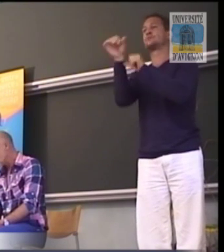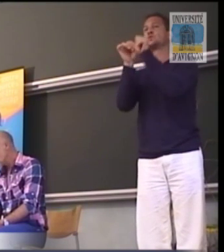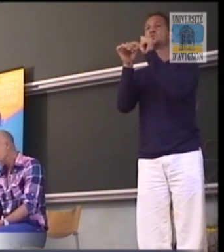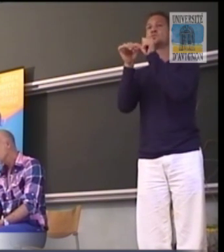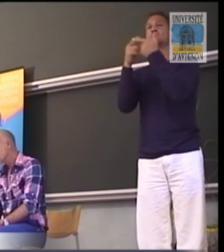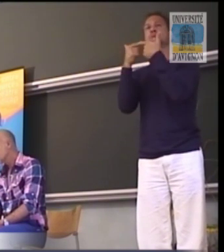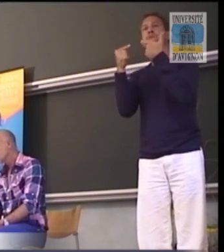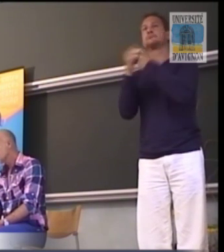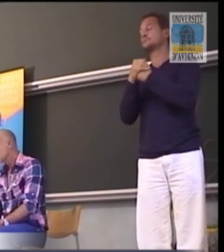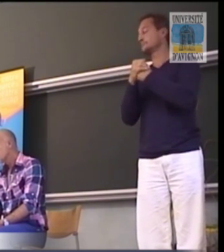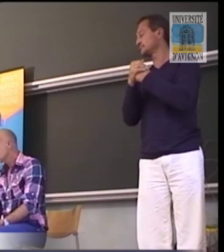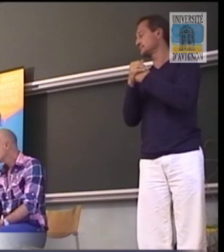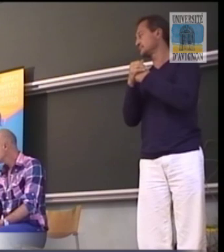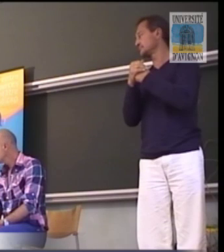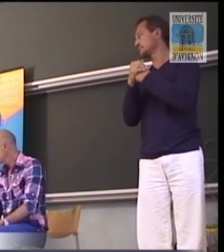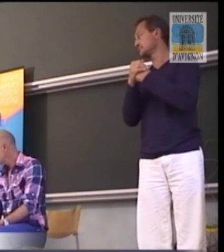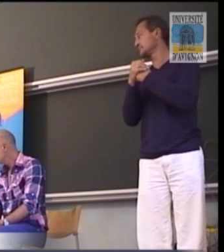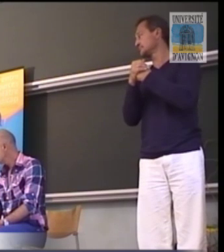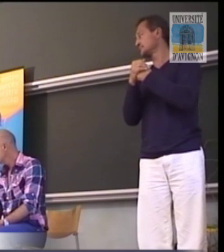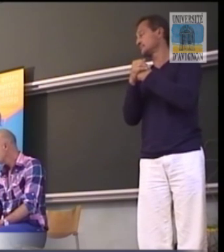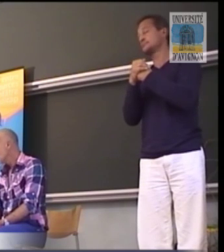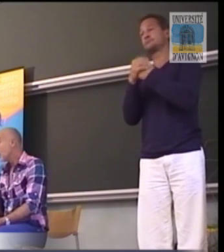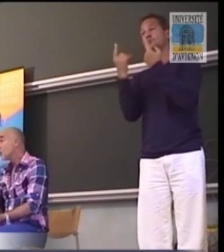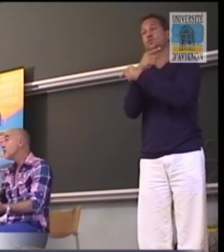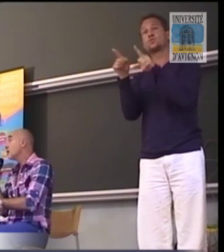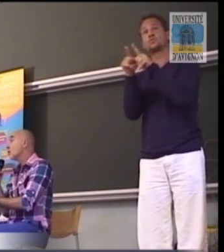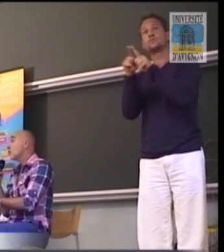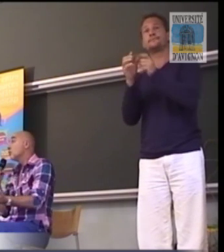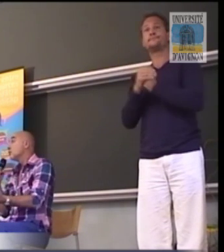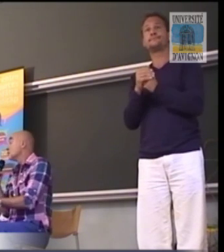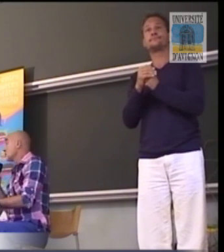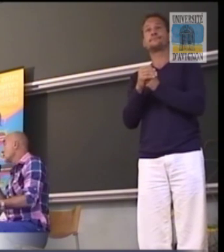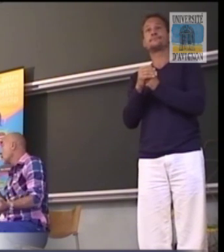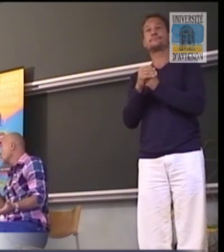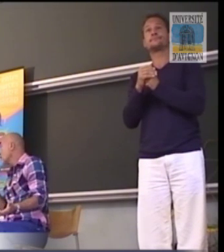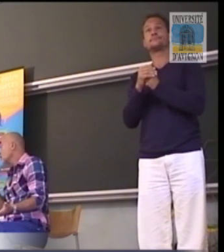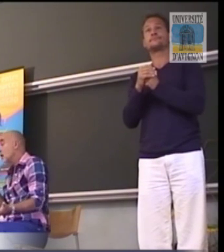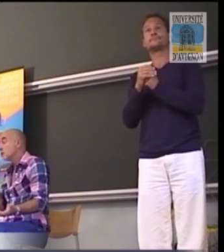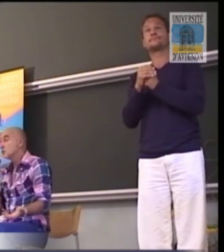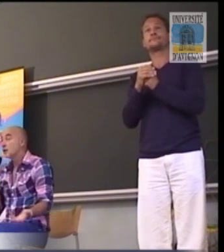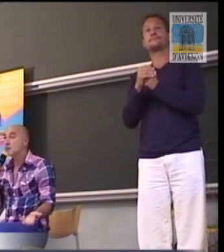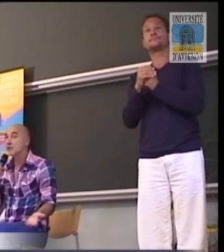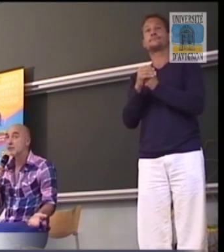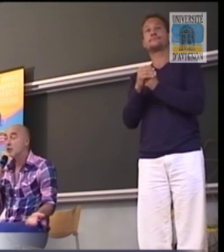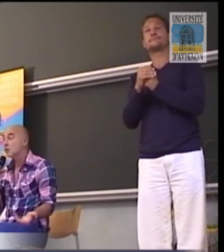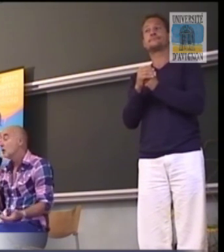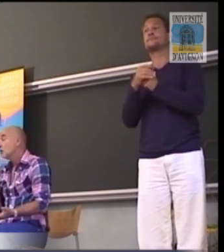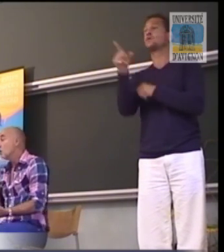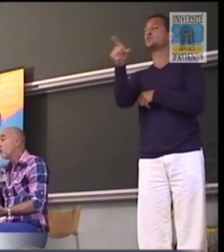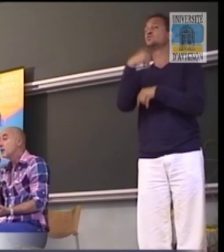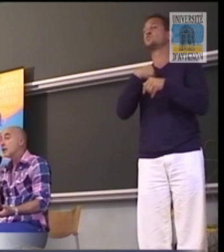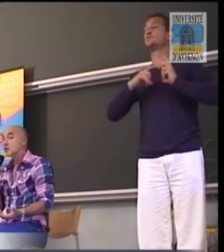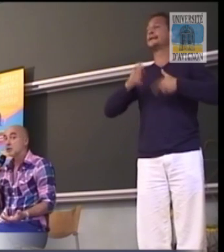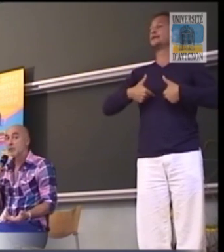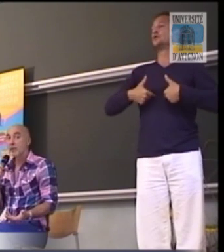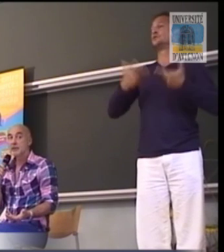pré-conditionnements. Bien sûr. Et à l'inverse aussi. Mais on le voit bien, d'ailleurs, ne serait-ce que dans un conservatoire d'arrondissement, où on